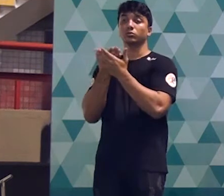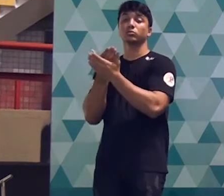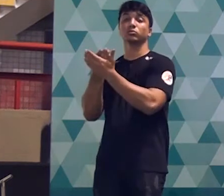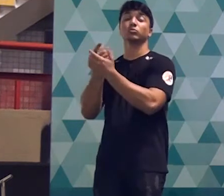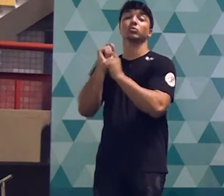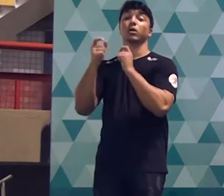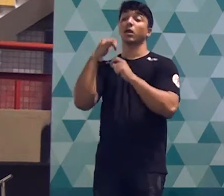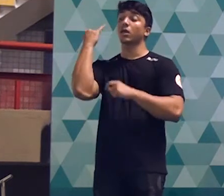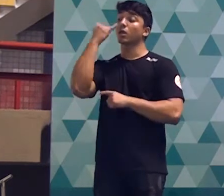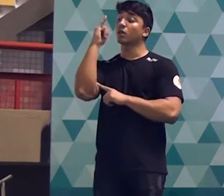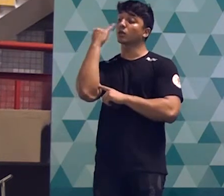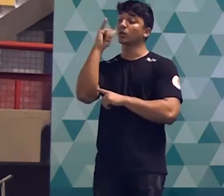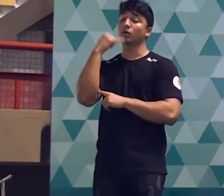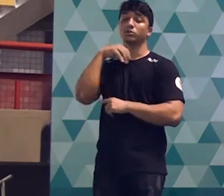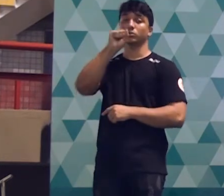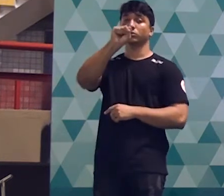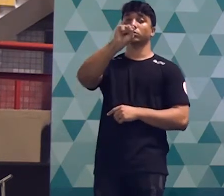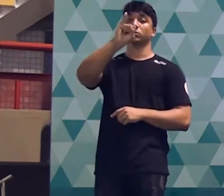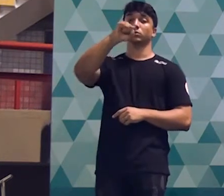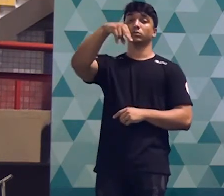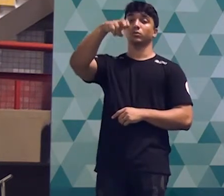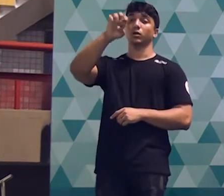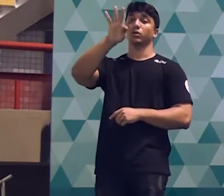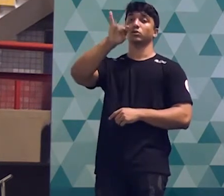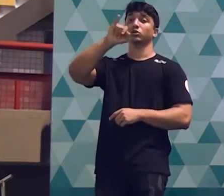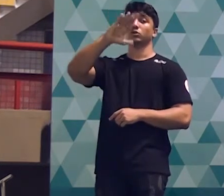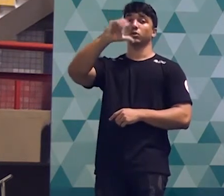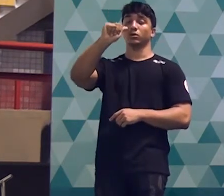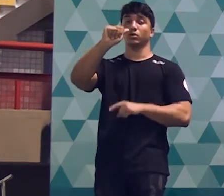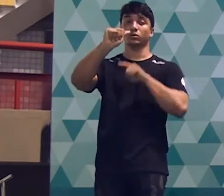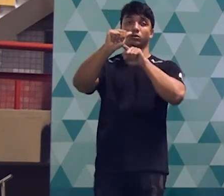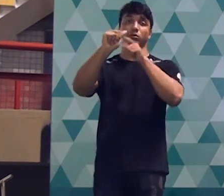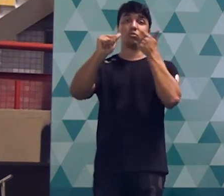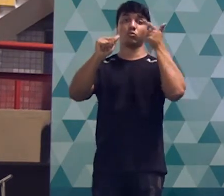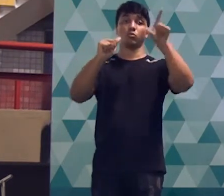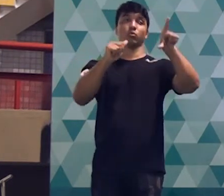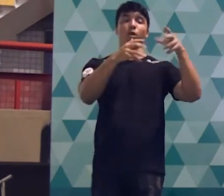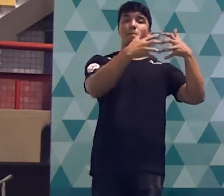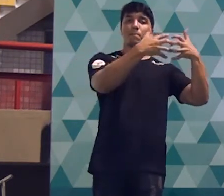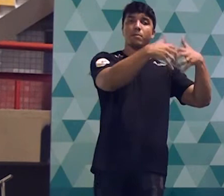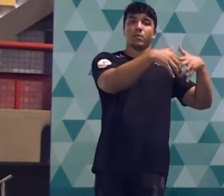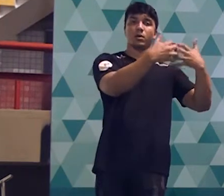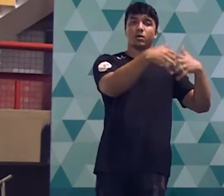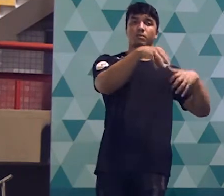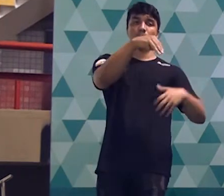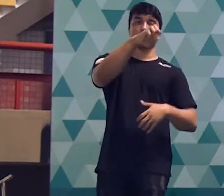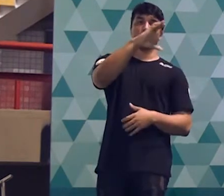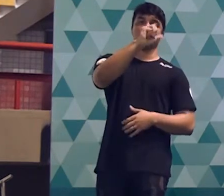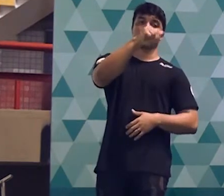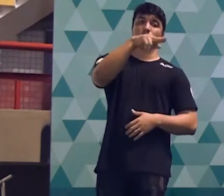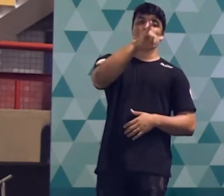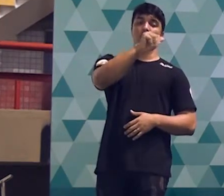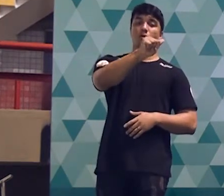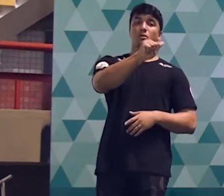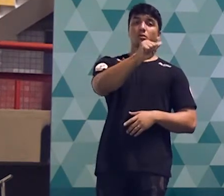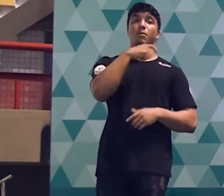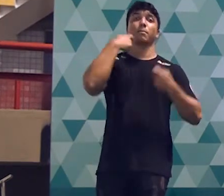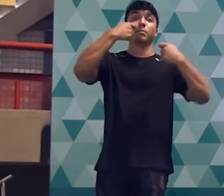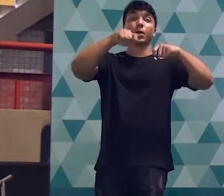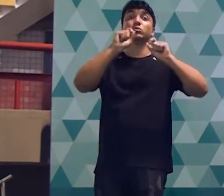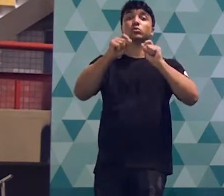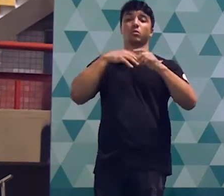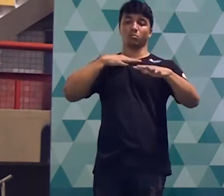de energia cinética e energia mecânica. Então nós temos necessidade de